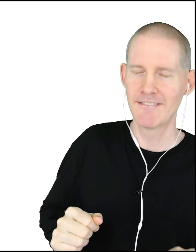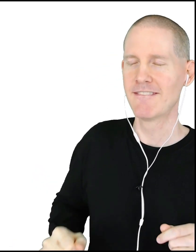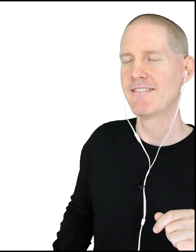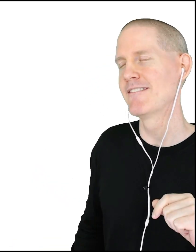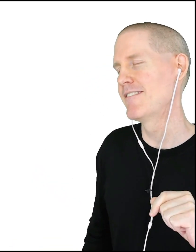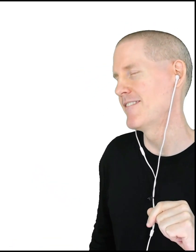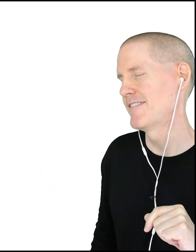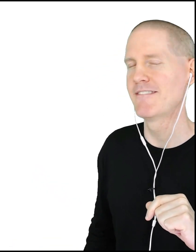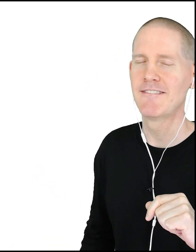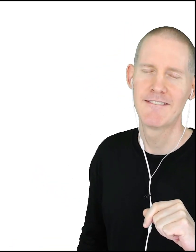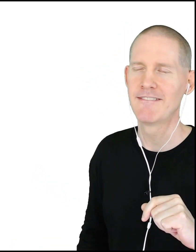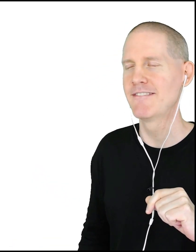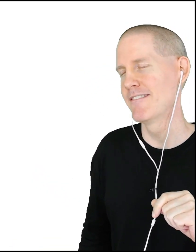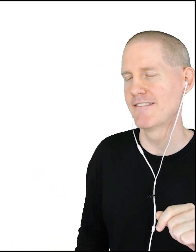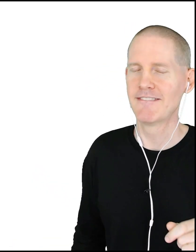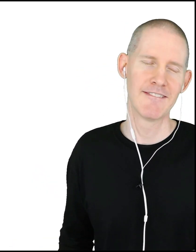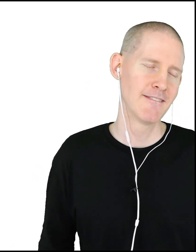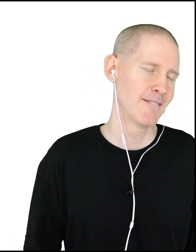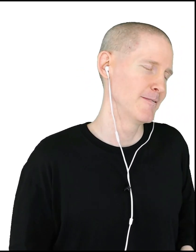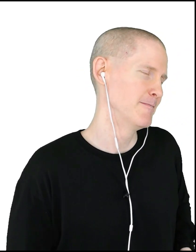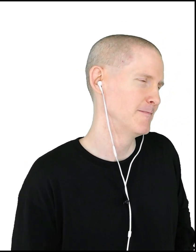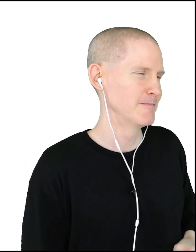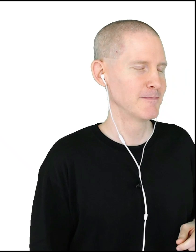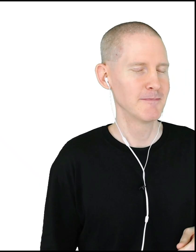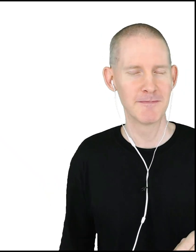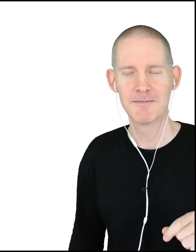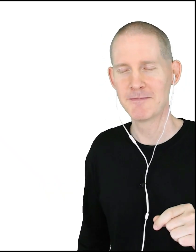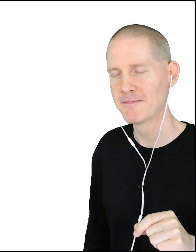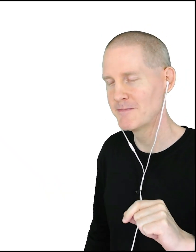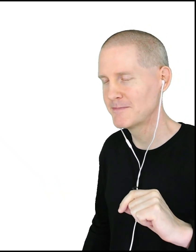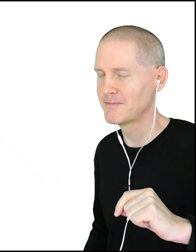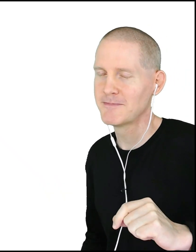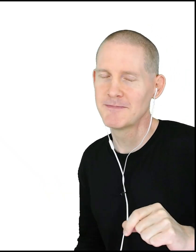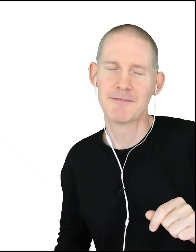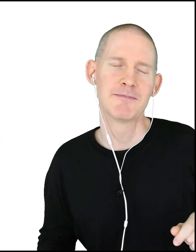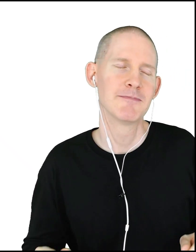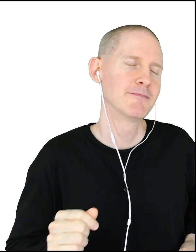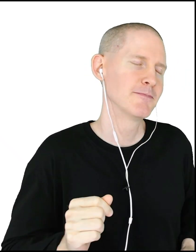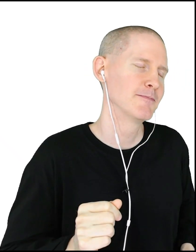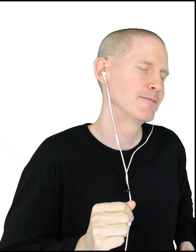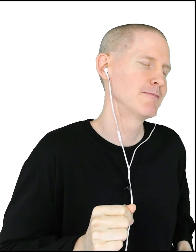Opet miris parfema, nisi dobro ga skrio, mirišeš po